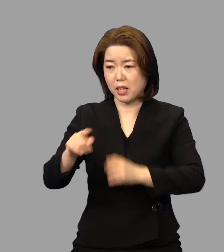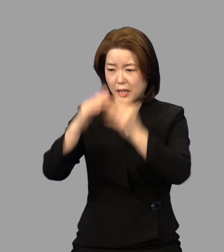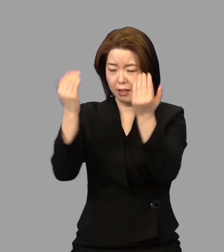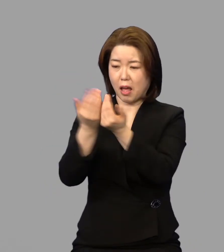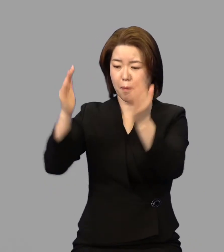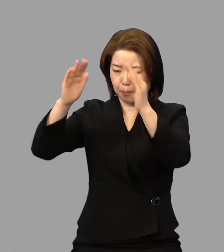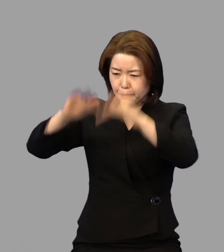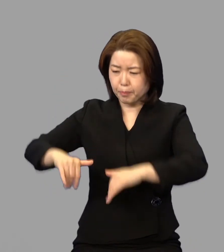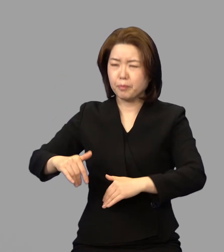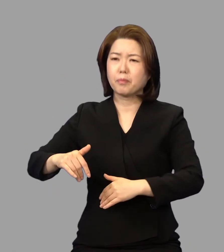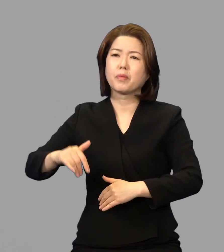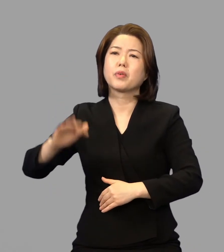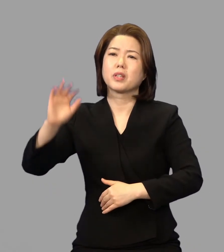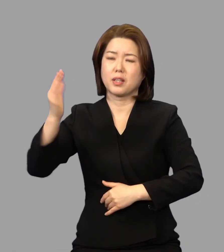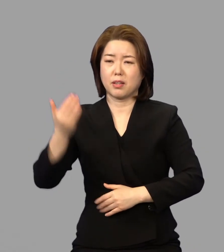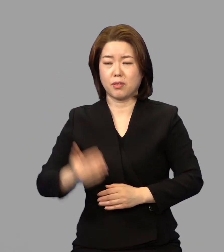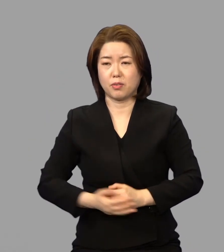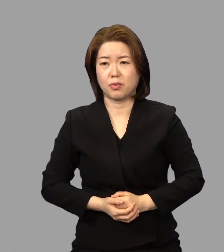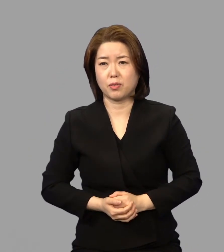무너지는 거예요.